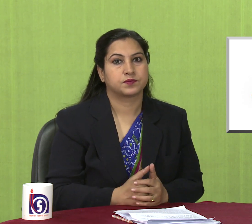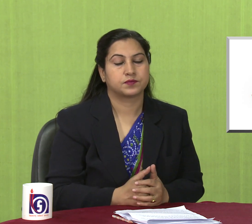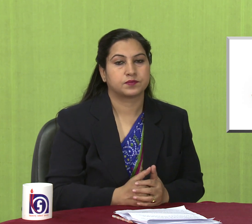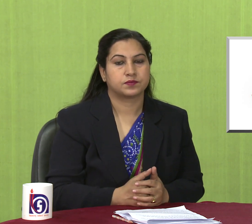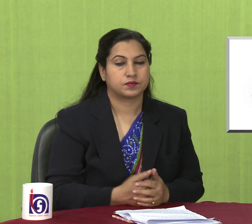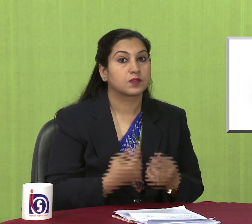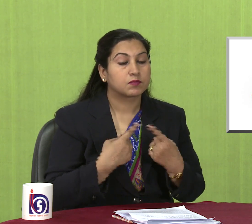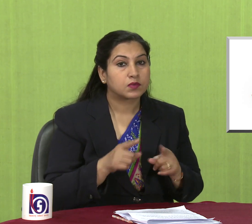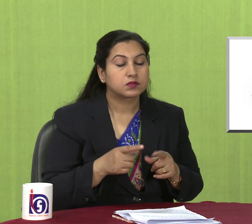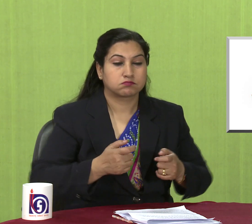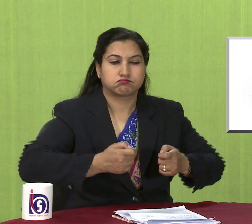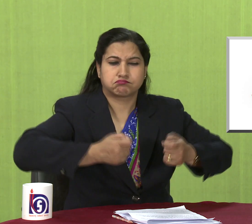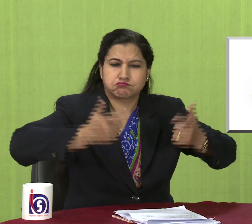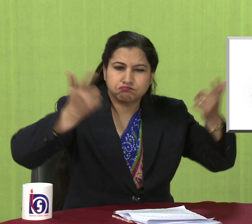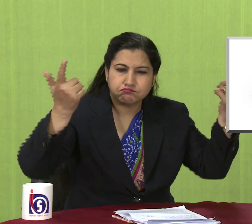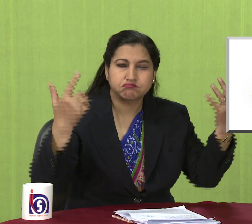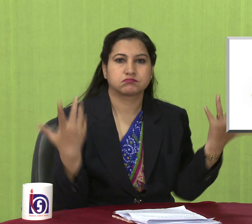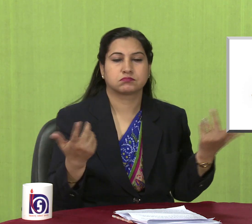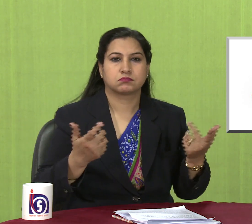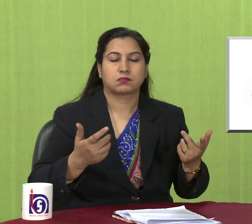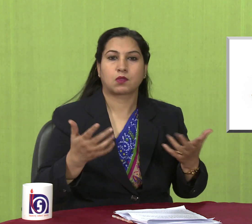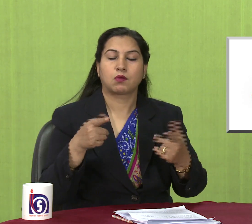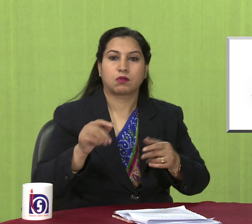बल्कि धन दौलत के रूप में भी होता था।